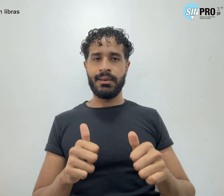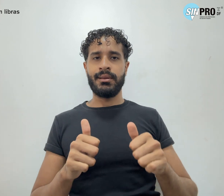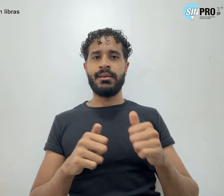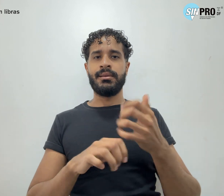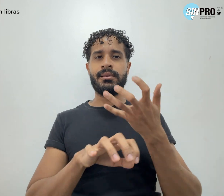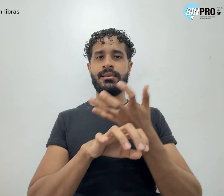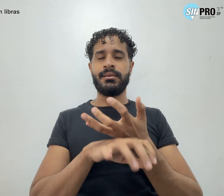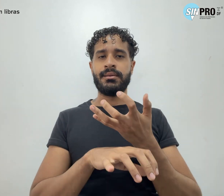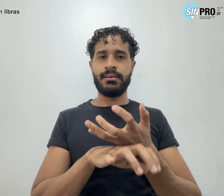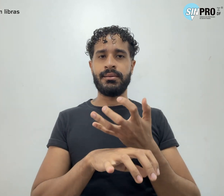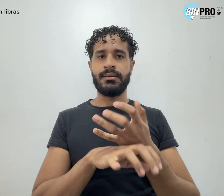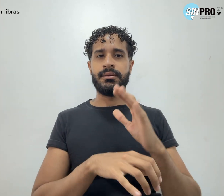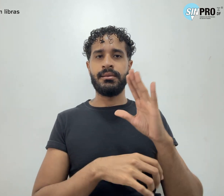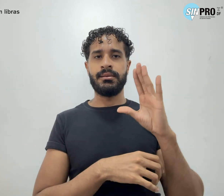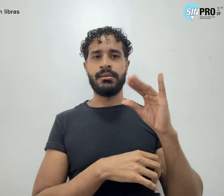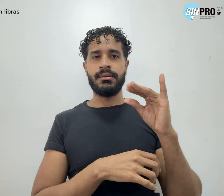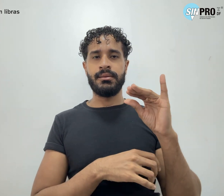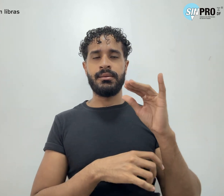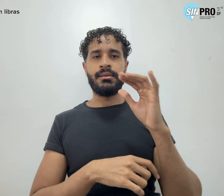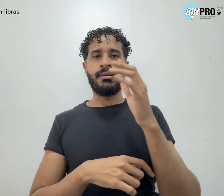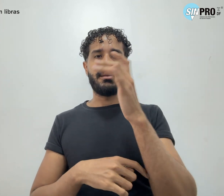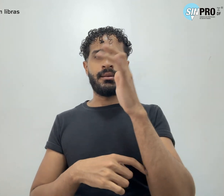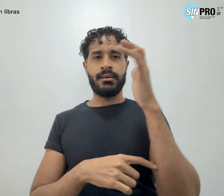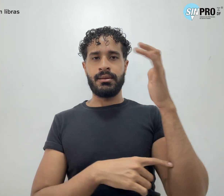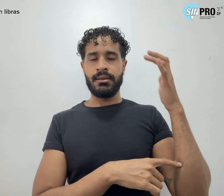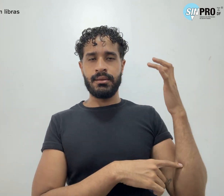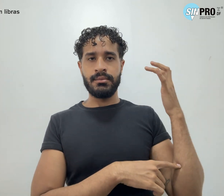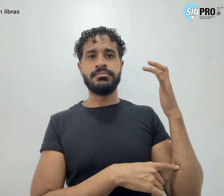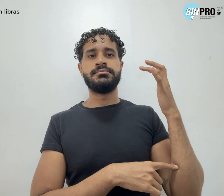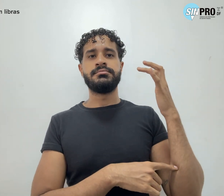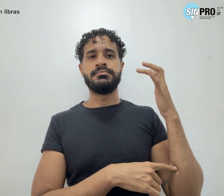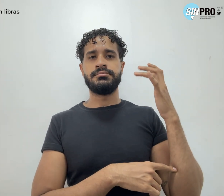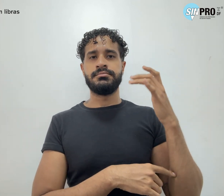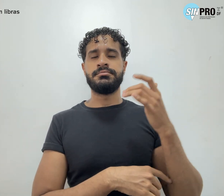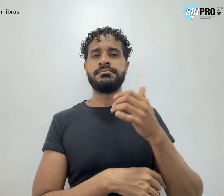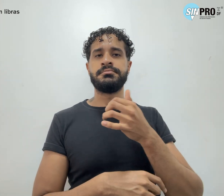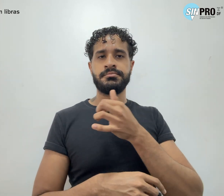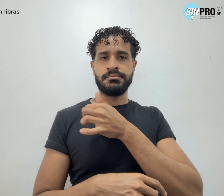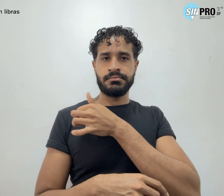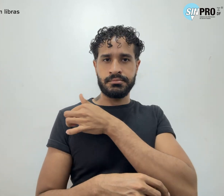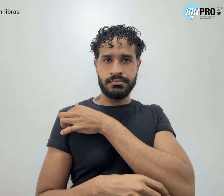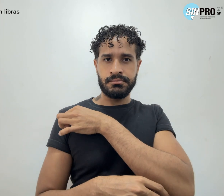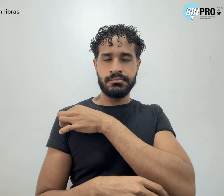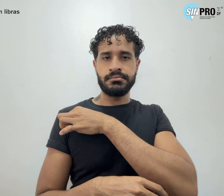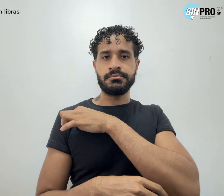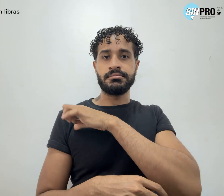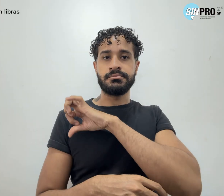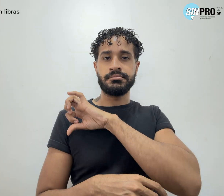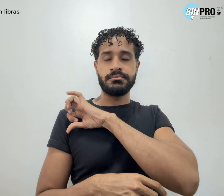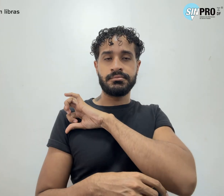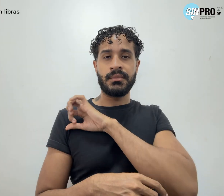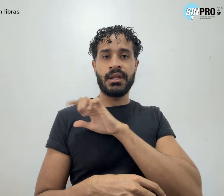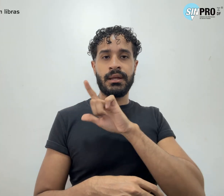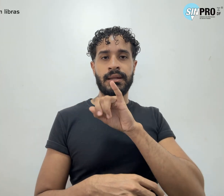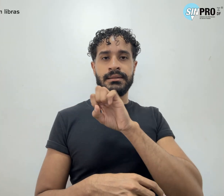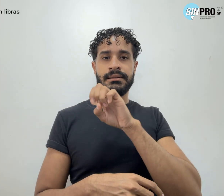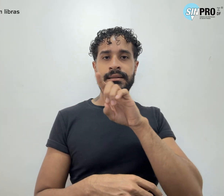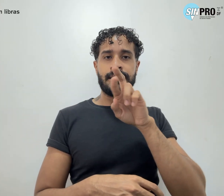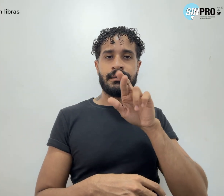disciplina Ciências da Natureza do Ensino Fundamental, de Lisandra Costa Pereira